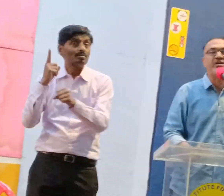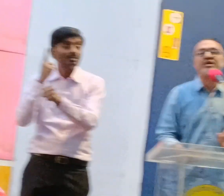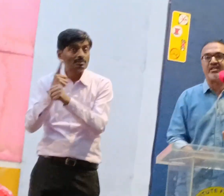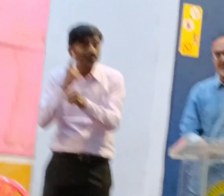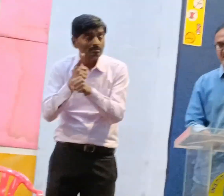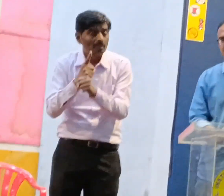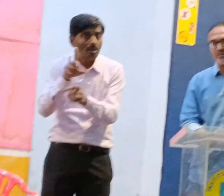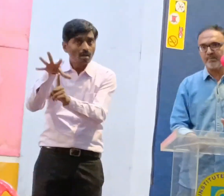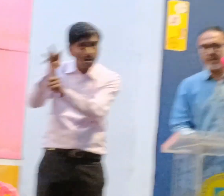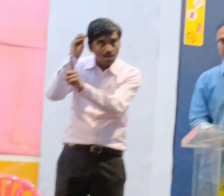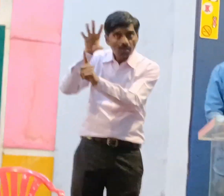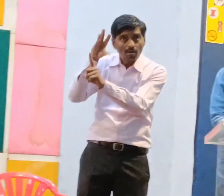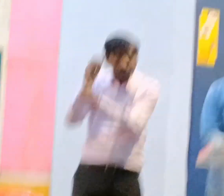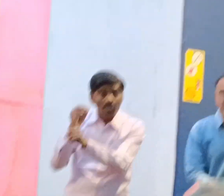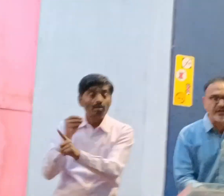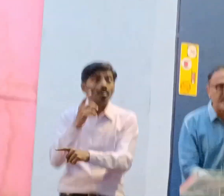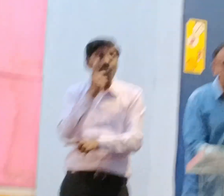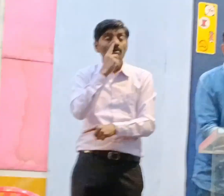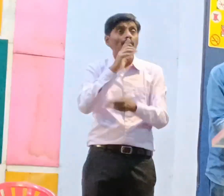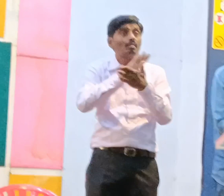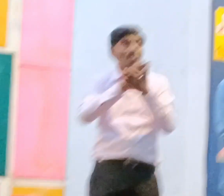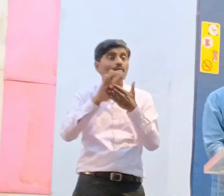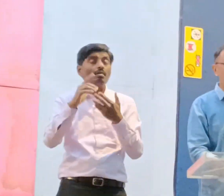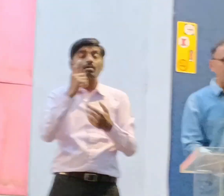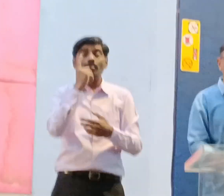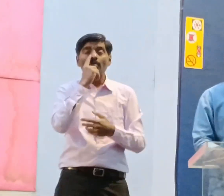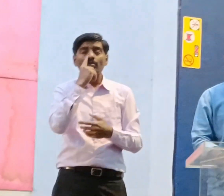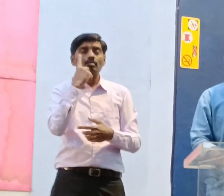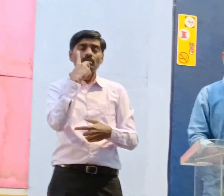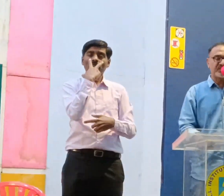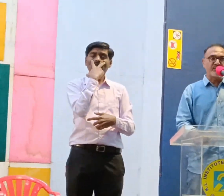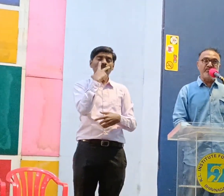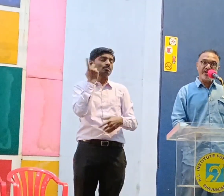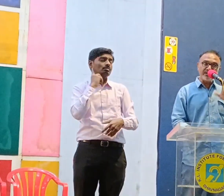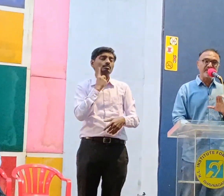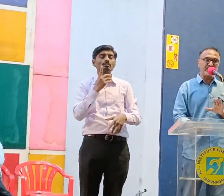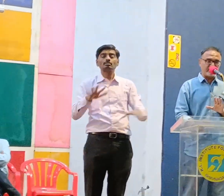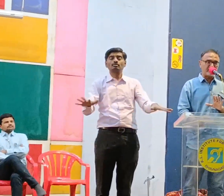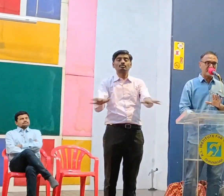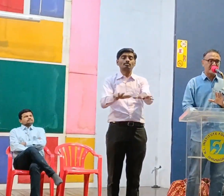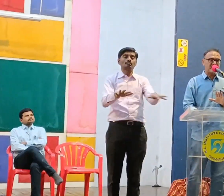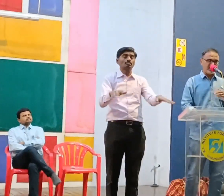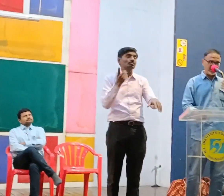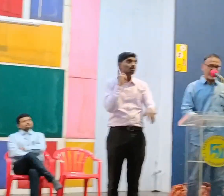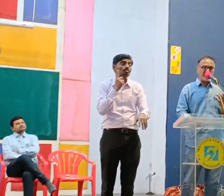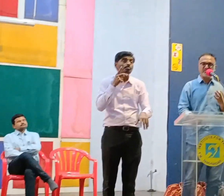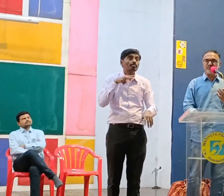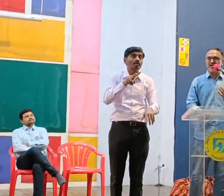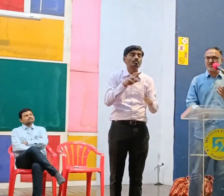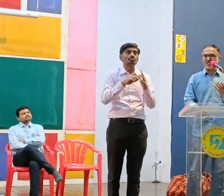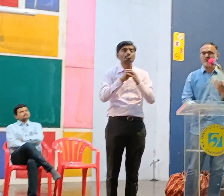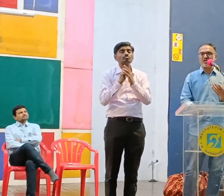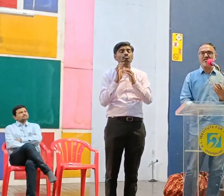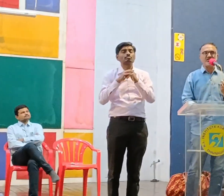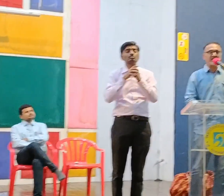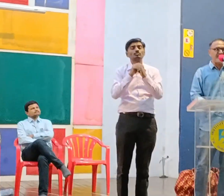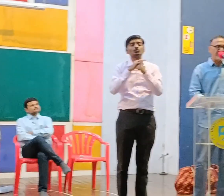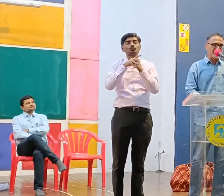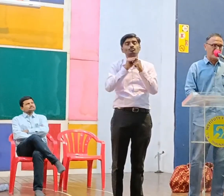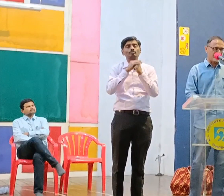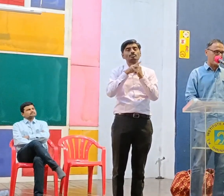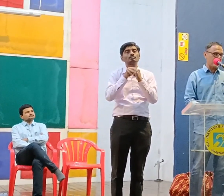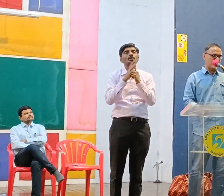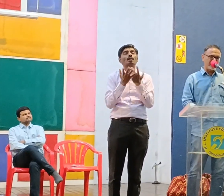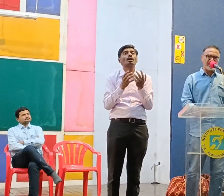માટે પ્રેરણાદાયી છે. કારણ કે હેલન કેલર કે જે અંધ હતી, બહેરી હતી, એને નાનપણમાં જ સાવ નાની હતી